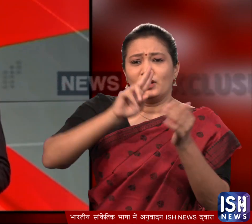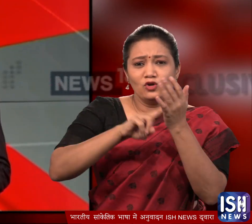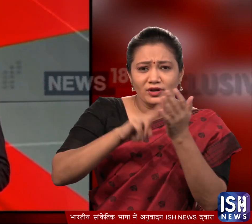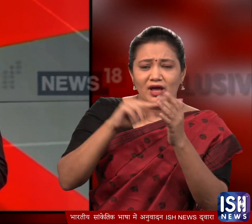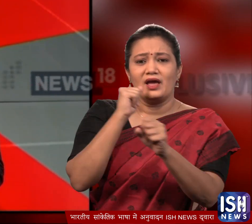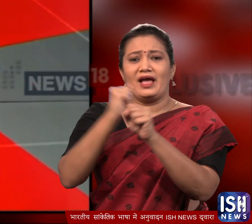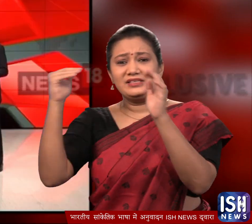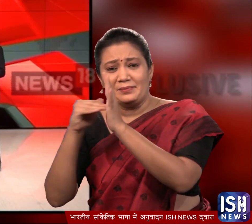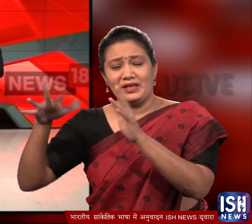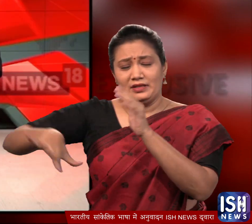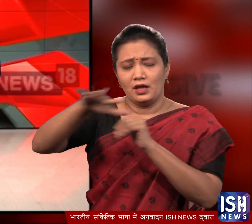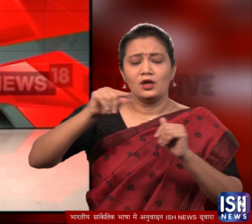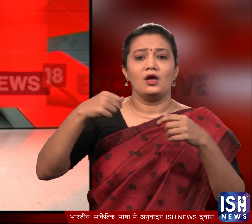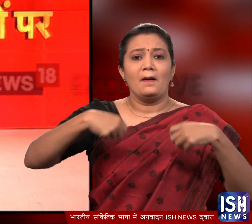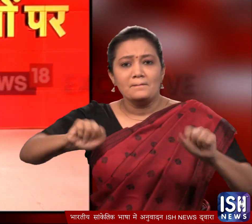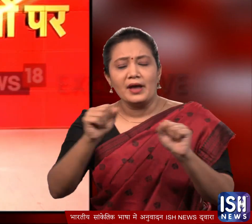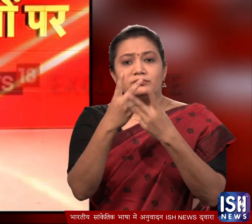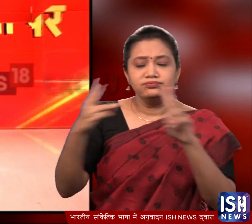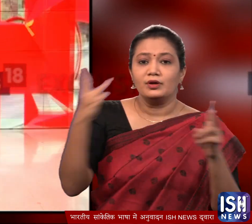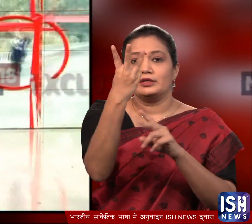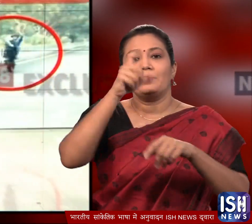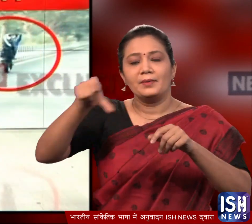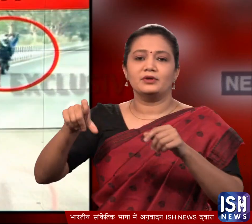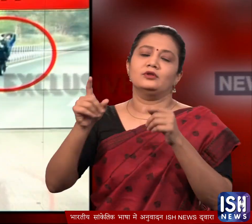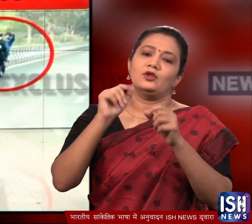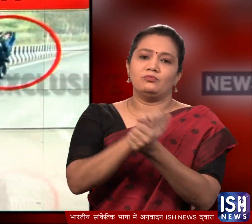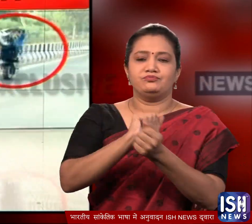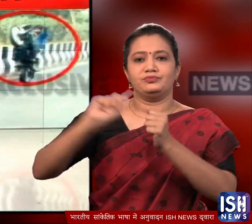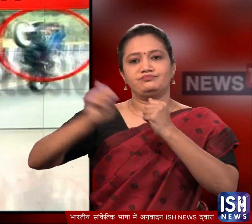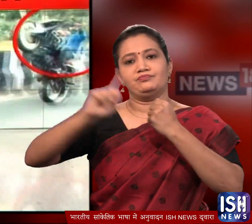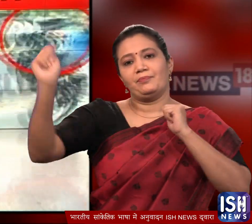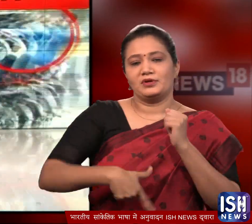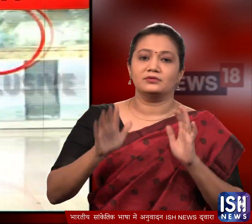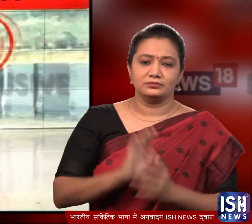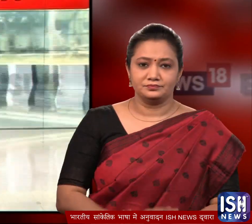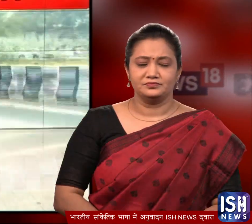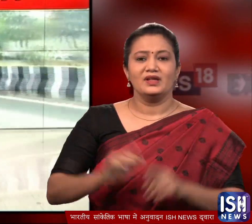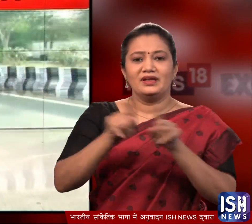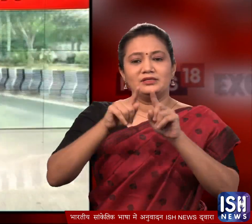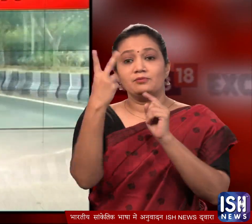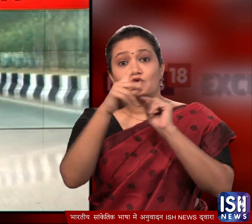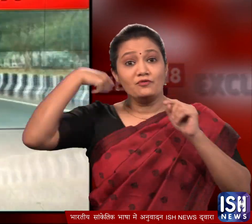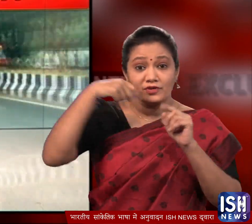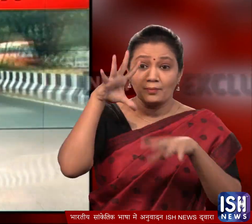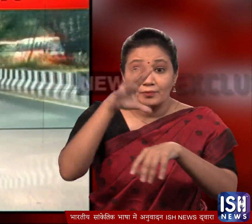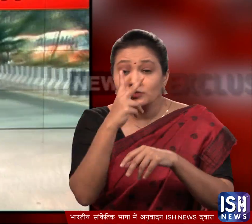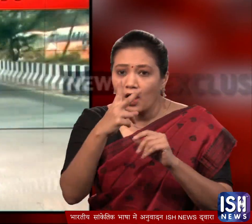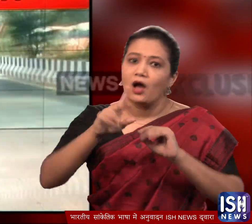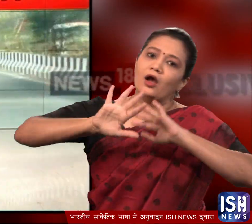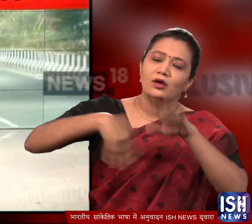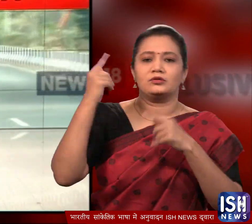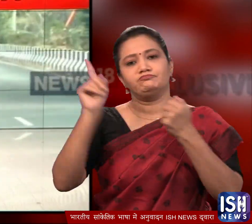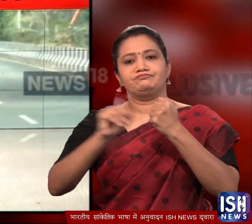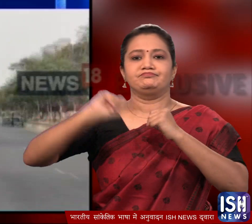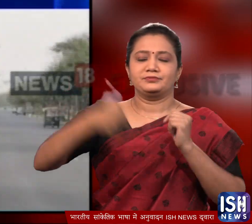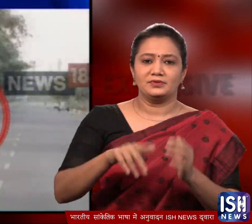और गाजियाबाद में मोटरसाइकिल पर स्टंट करने वाले 3 लोगों के खिलाफ पुलिस ने कार्रवाई की। यह एक्शन स्टंटबाजी के 2 वीडियो सामने आने के बाद